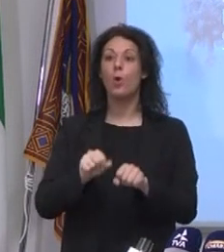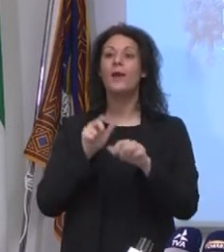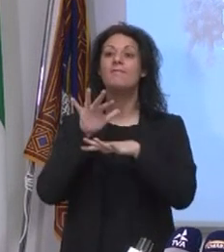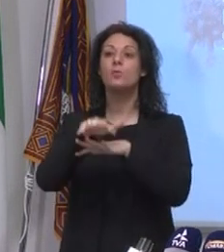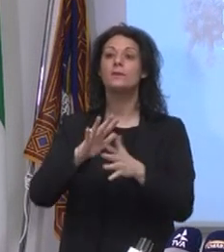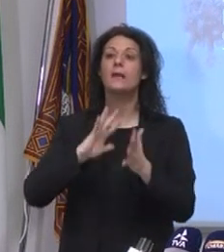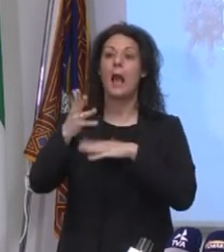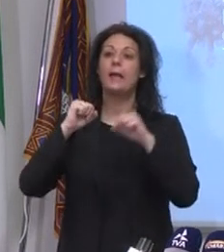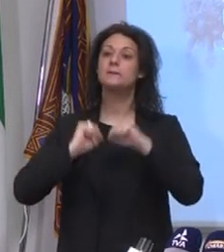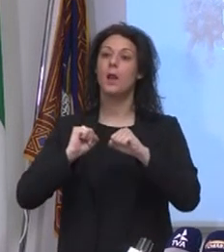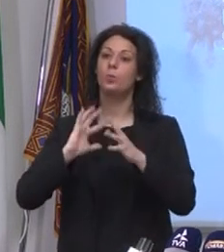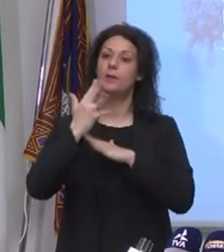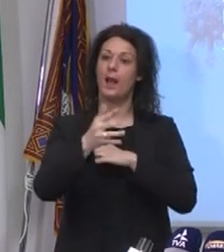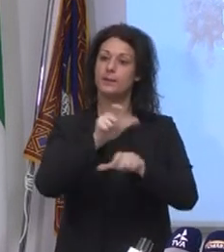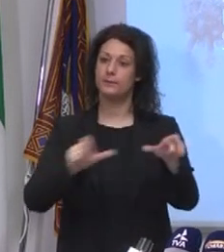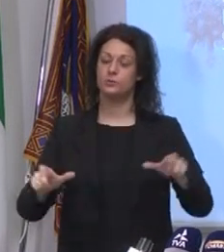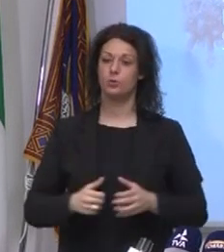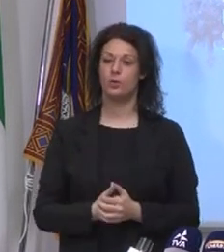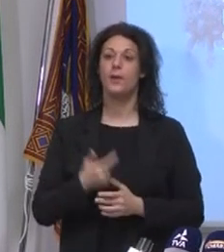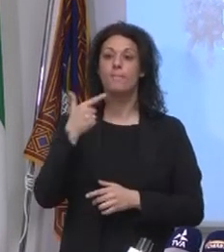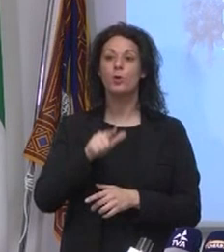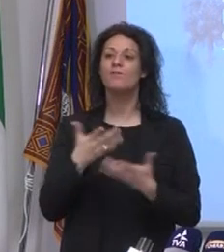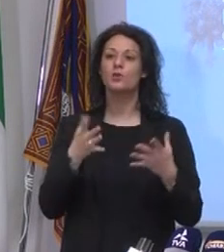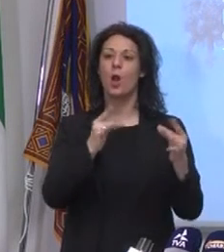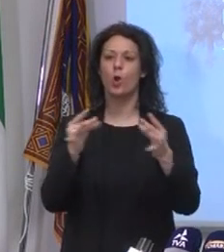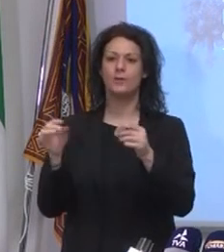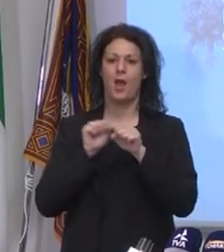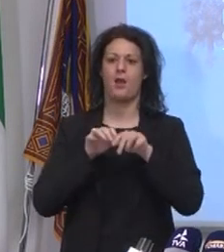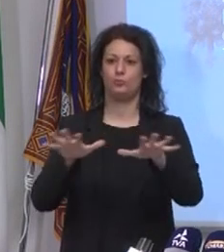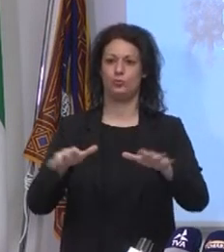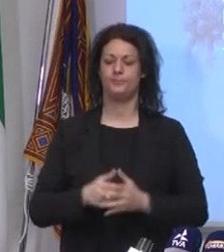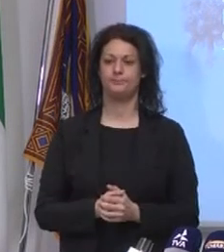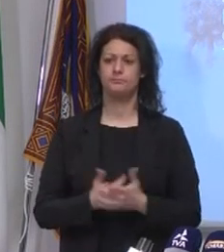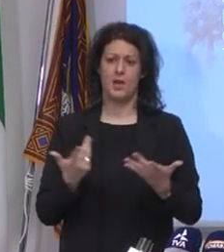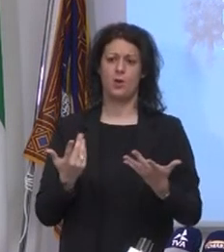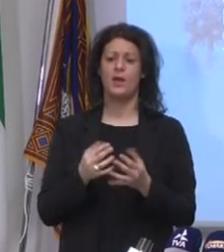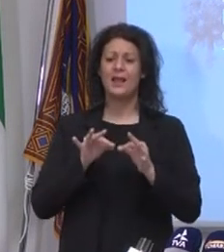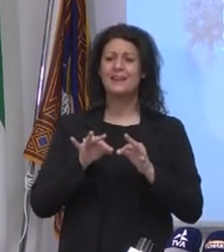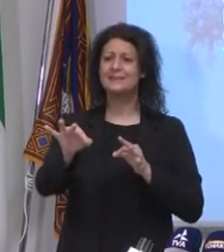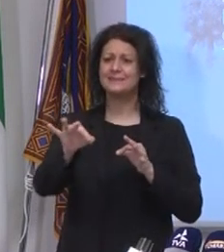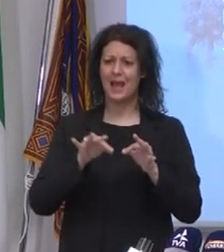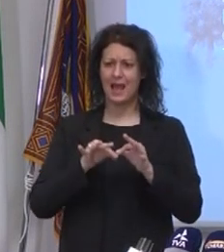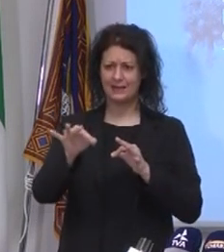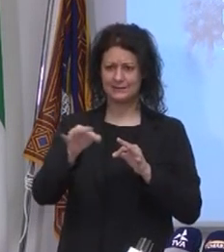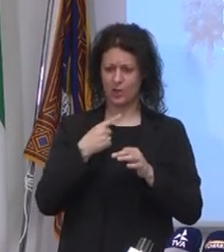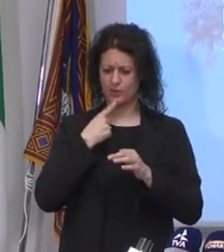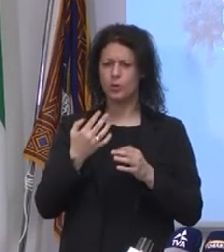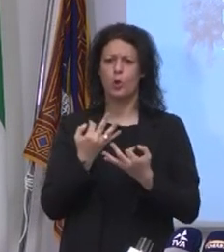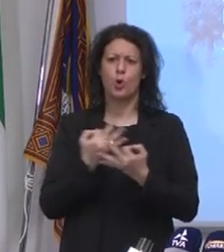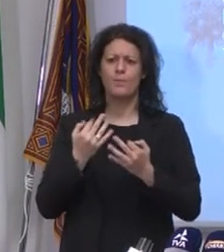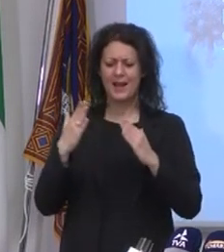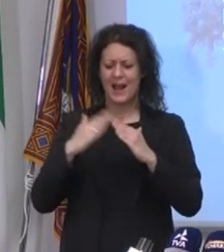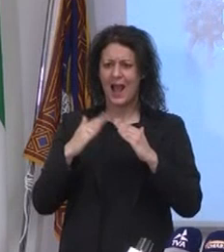queste fughe che potrebbero causare un ritorno delle limitazioni. La distanza è logico che è molto prossima